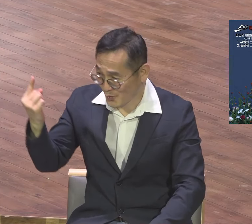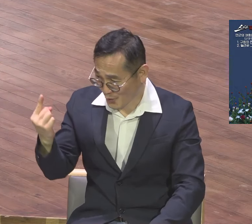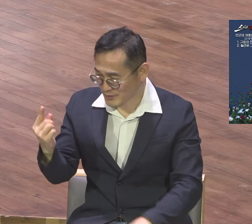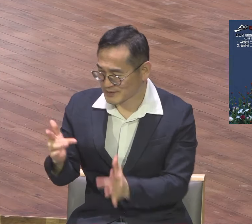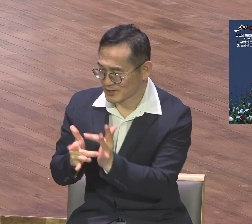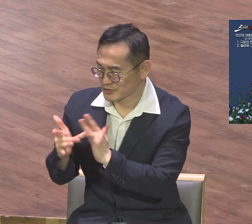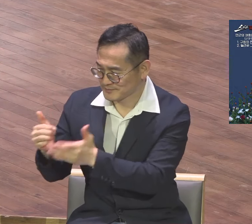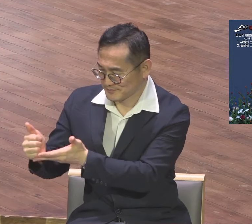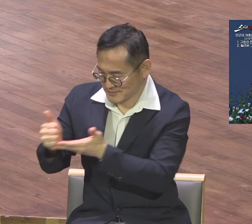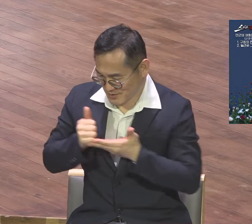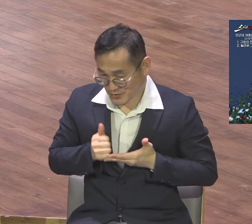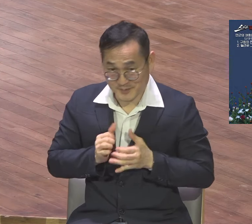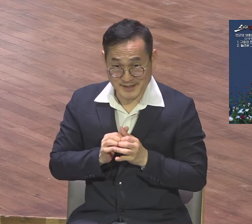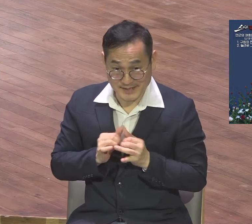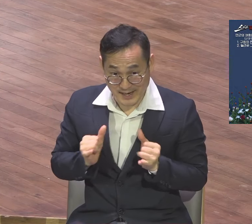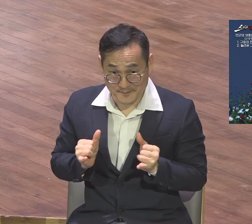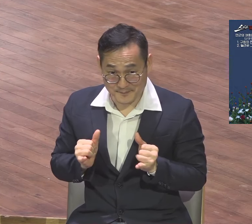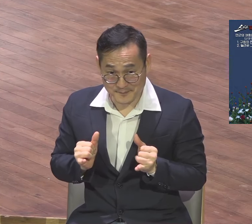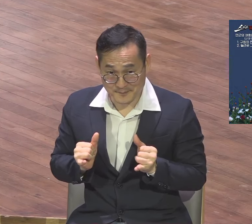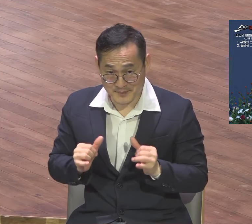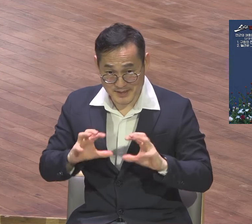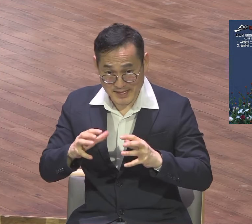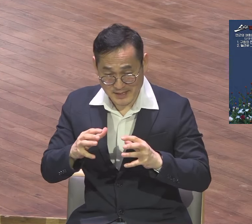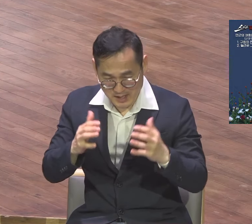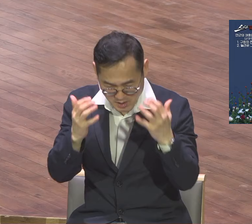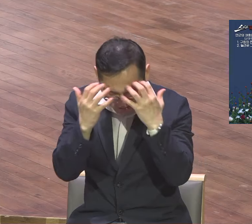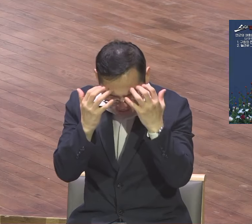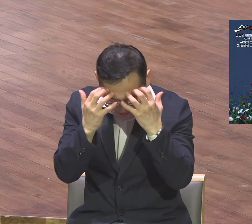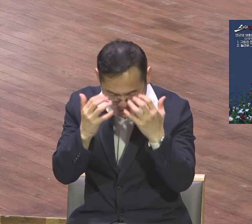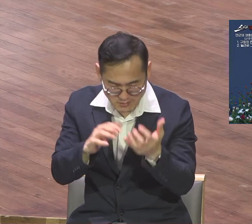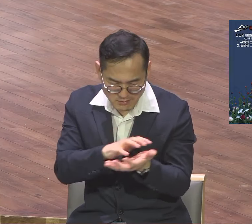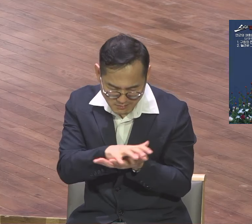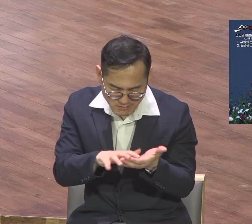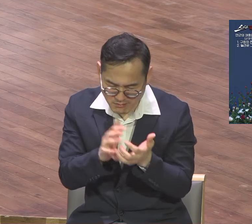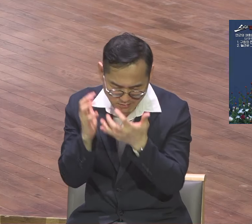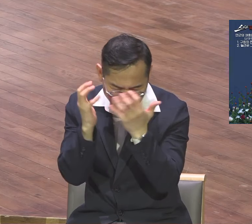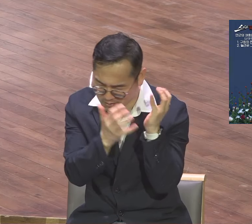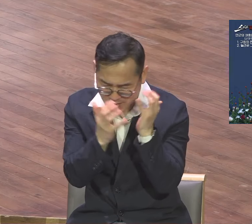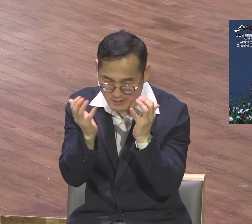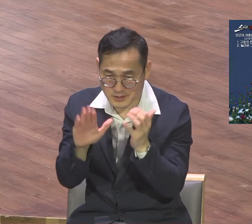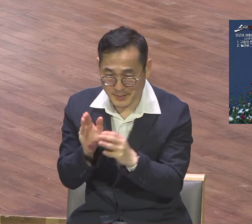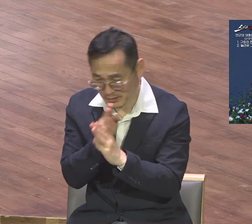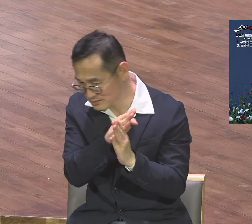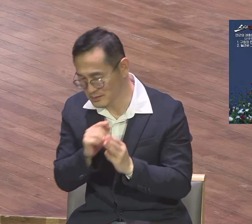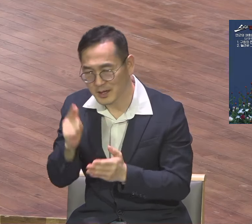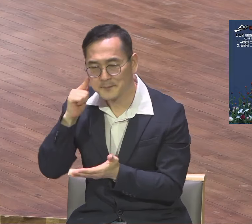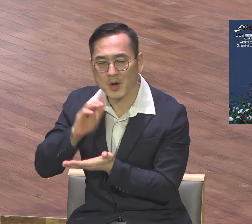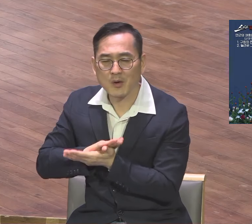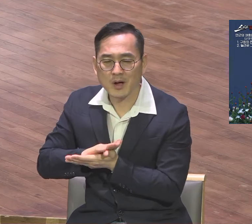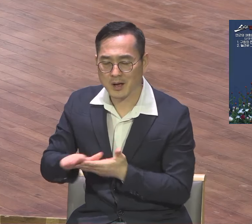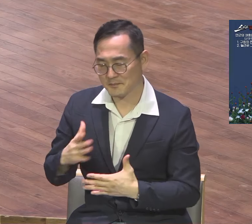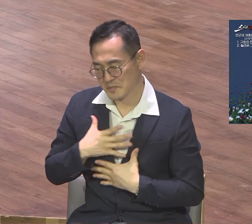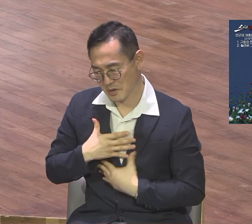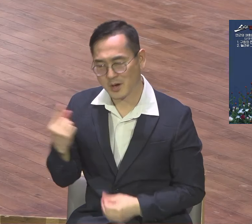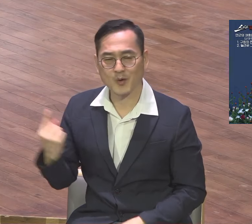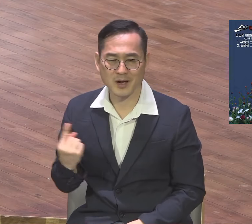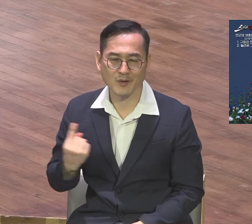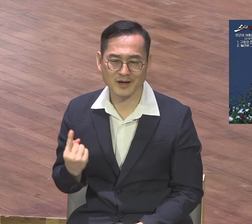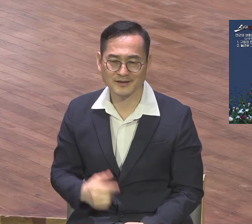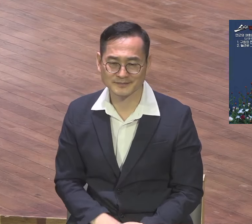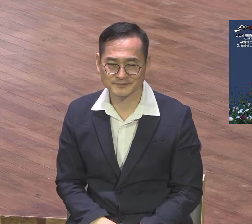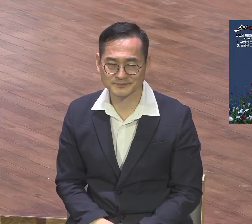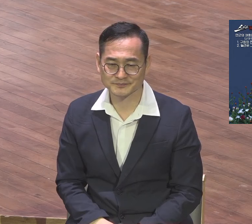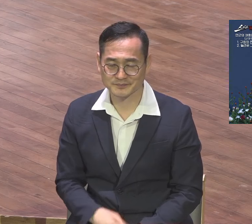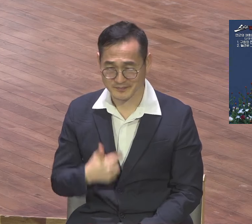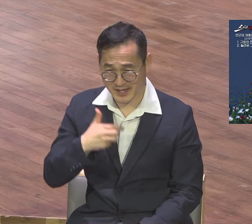영접하는 자에게는 세상이 알 수도 줄 수 없는 참 평화가 임한다. 내 영혼